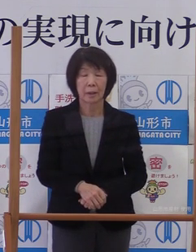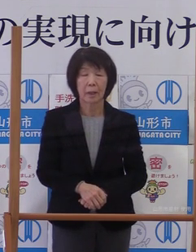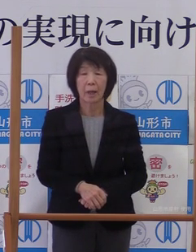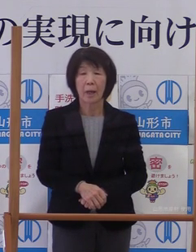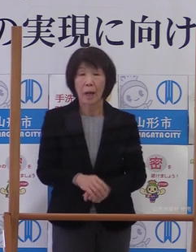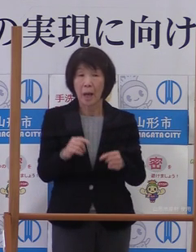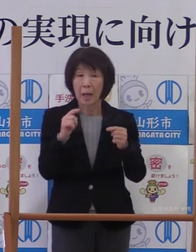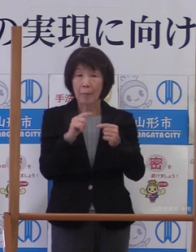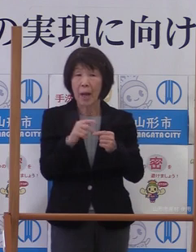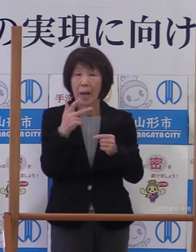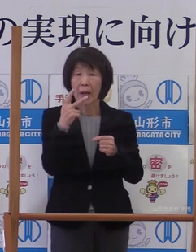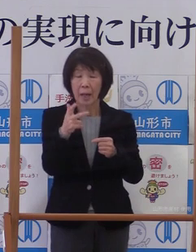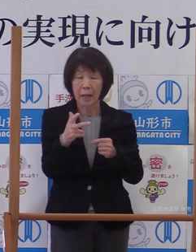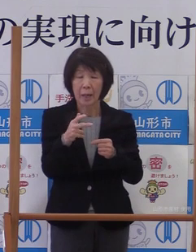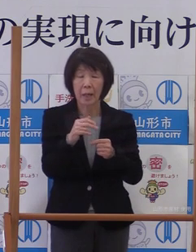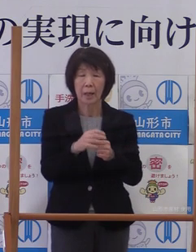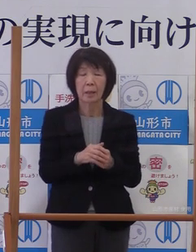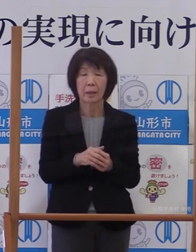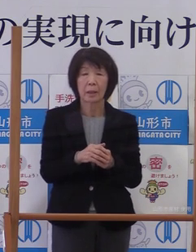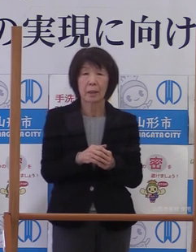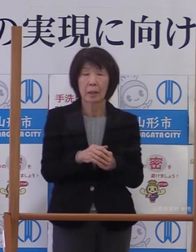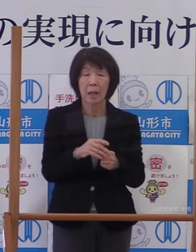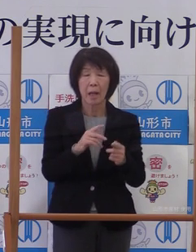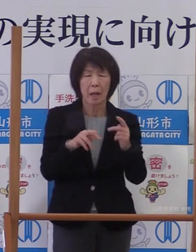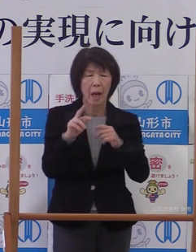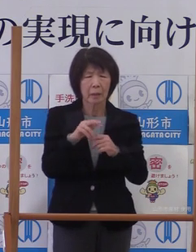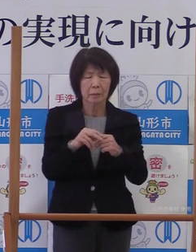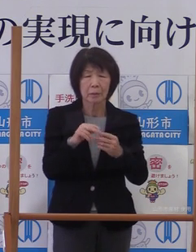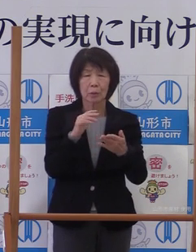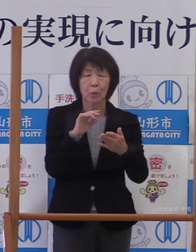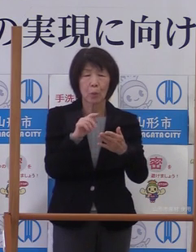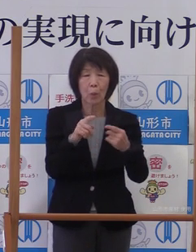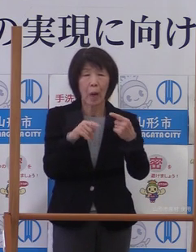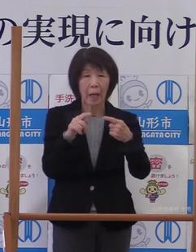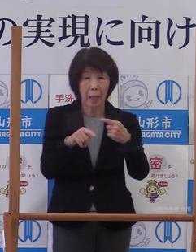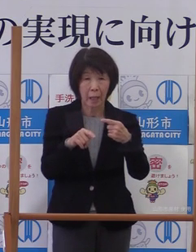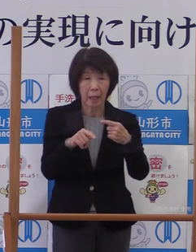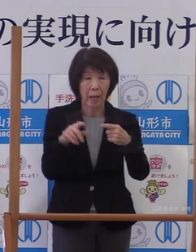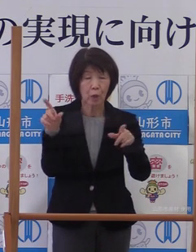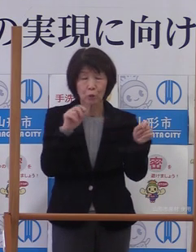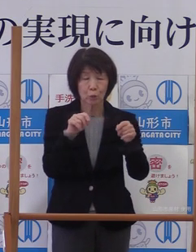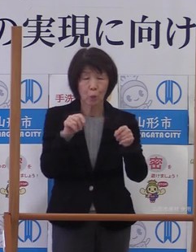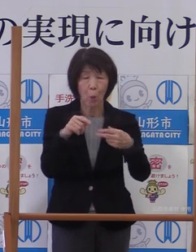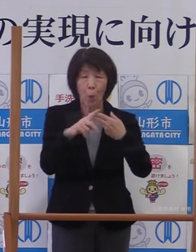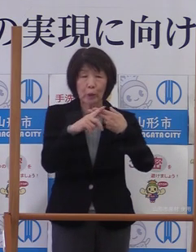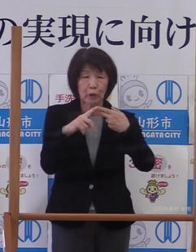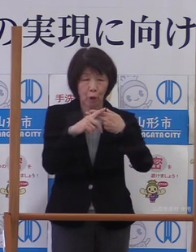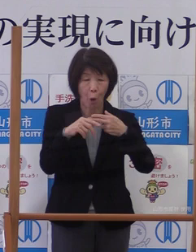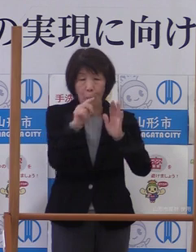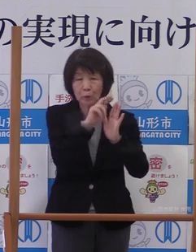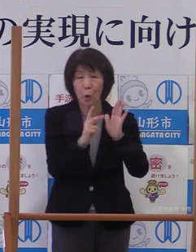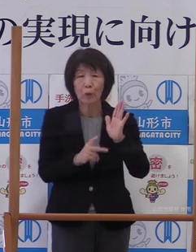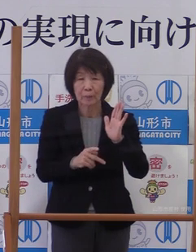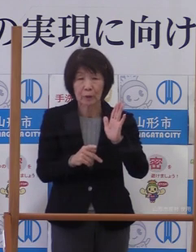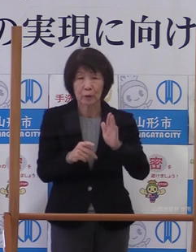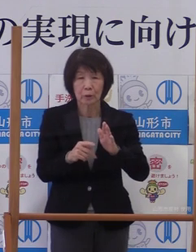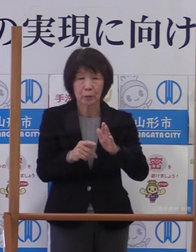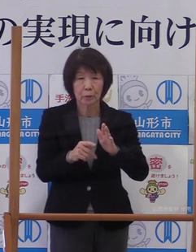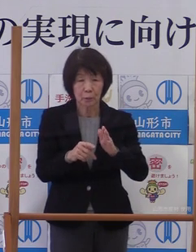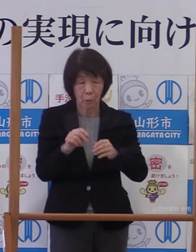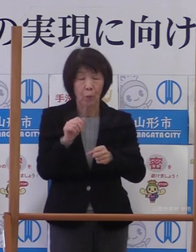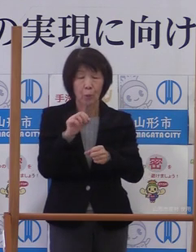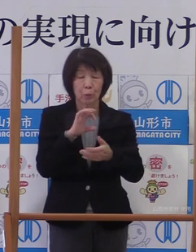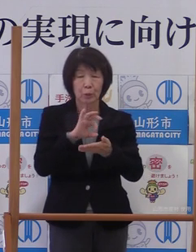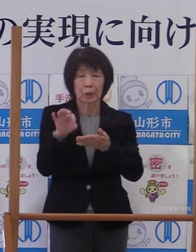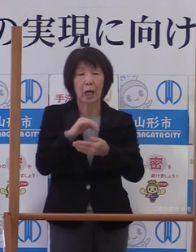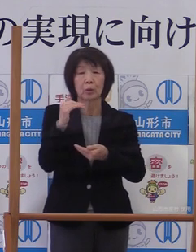また山形市 LINE 公式アカウントにセグメント配信や通報等の機能を有するプログラムを導入することで、的